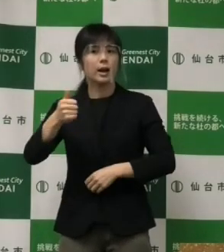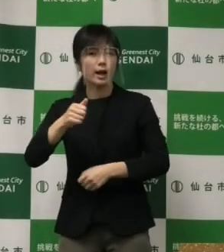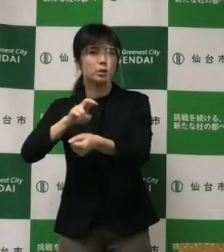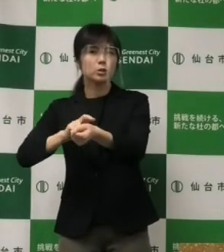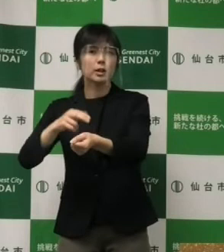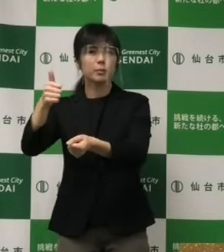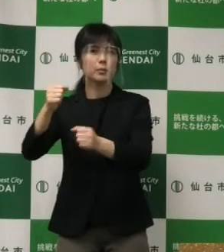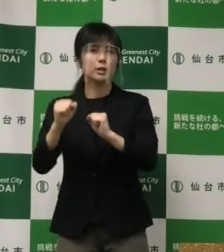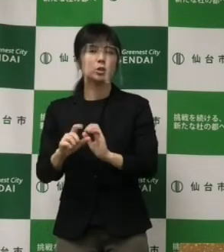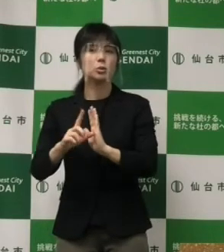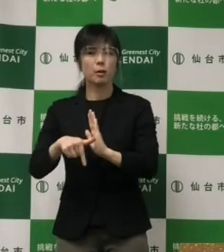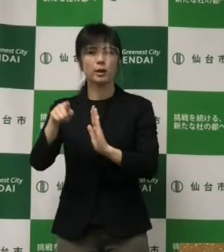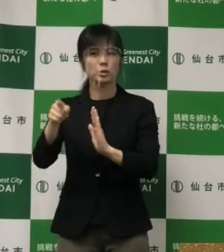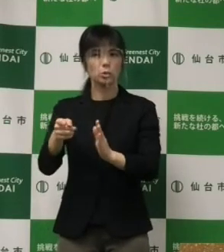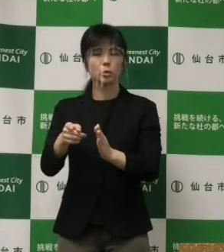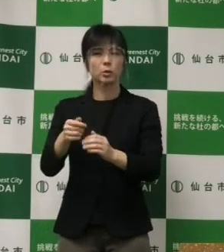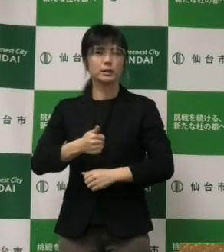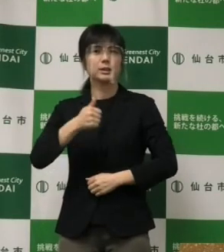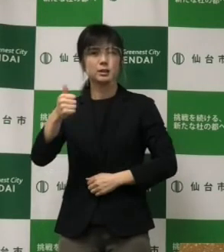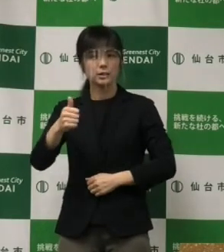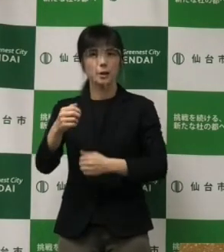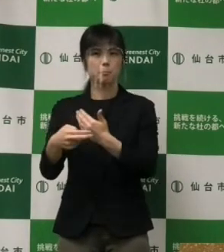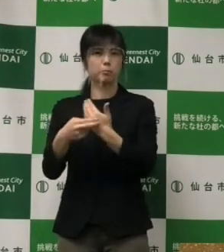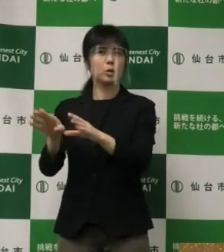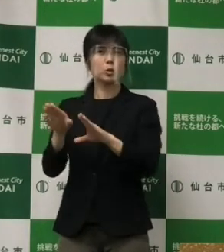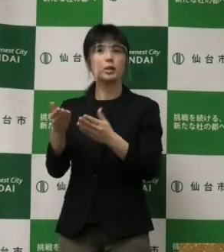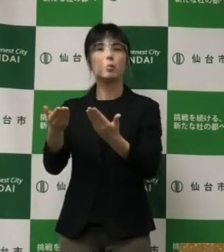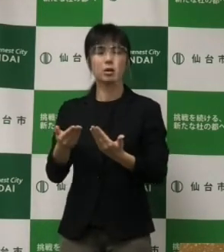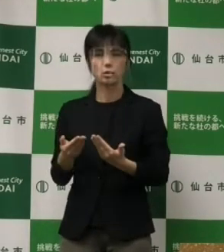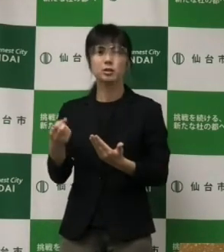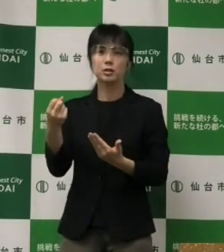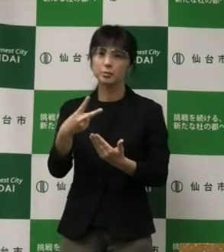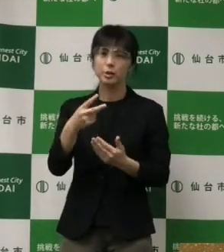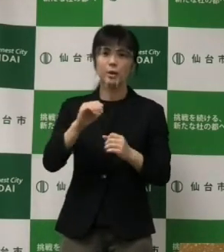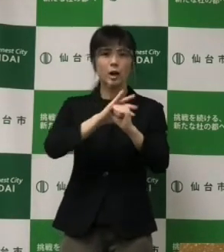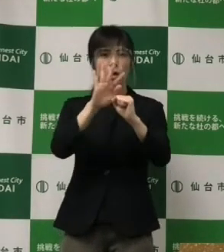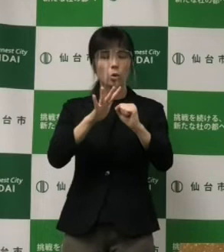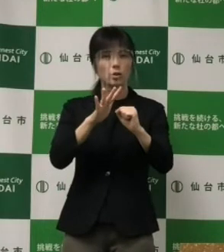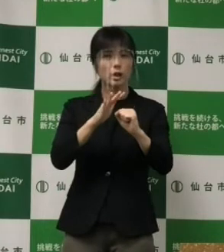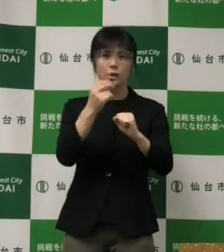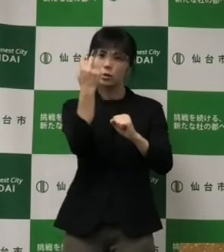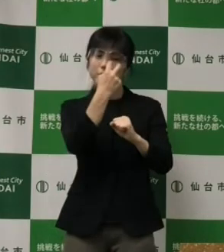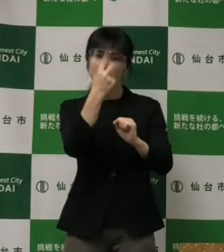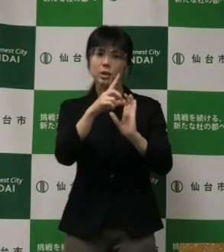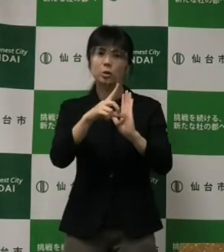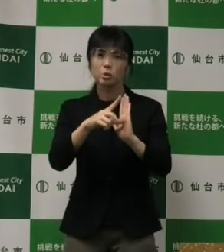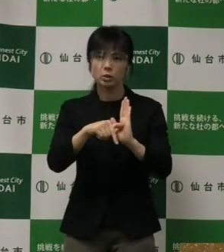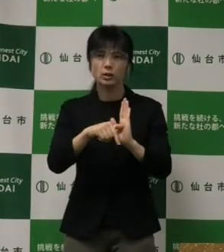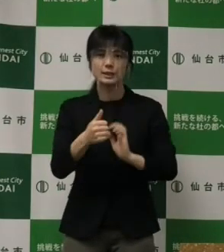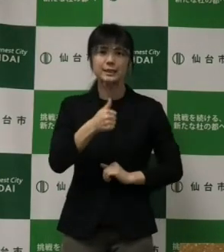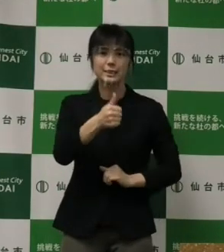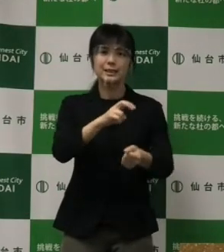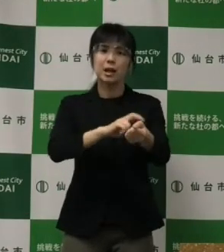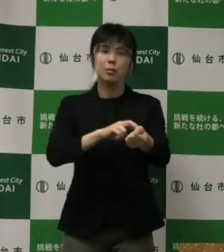ご受診とかですね、あとはそのコロナの検査の際に受診した医療機関、あとまあ、そういった医